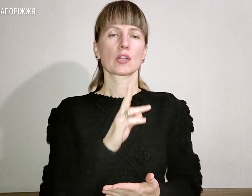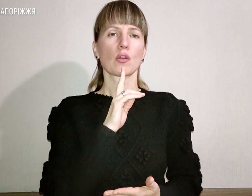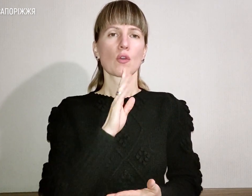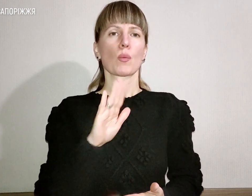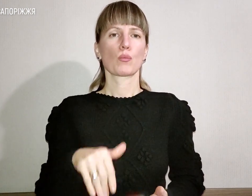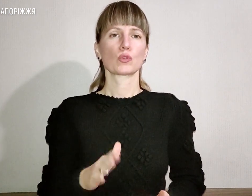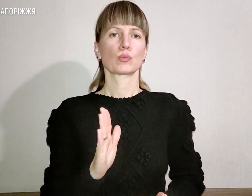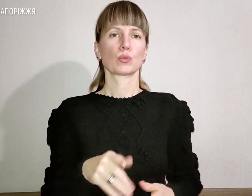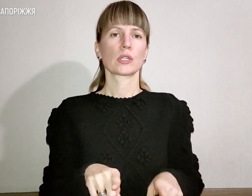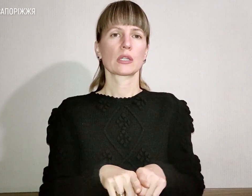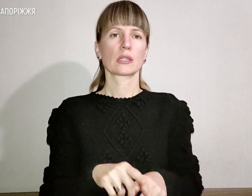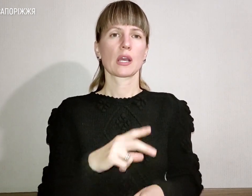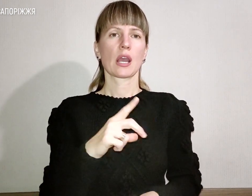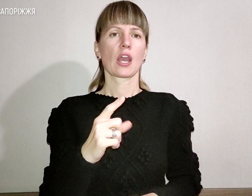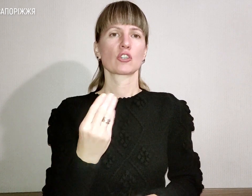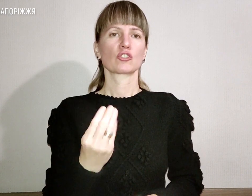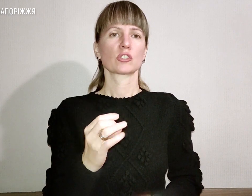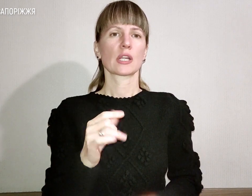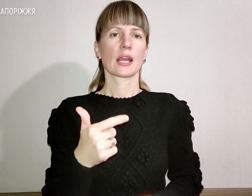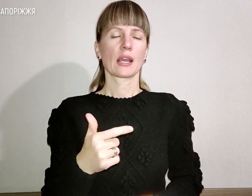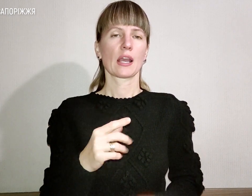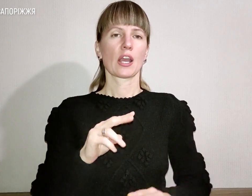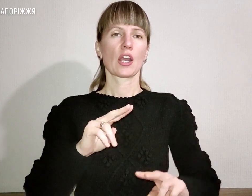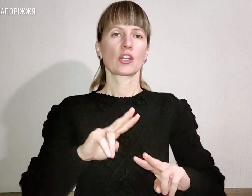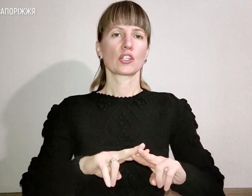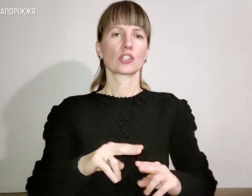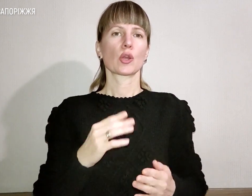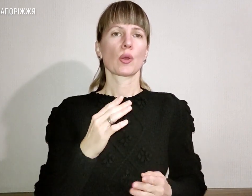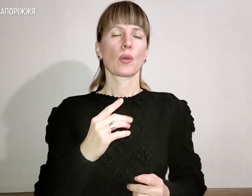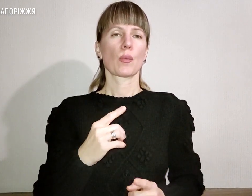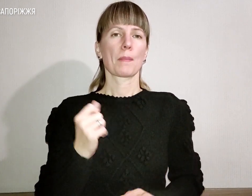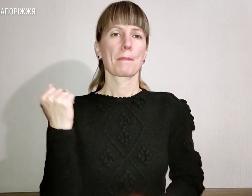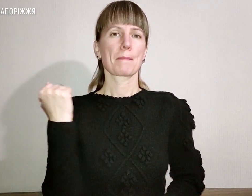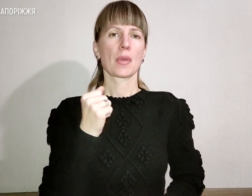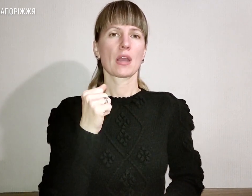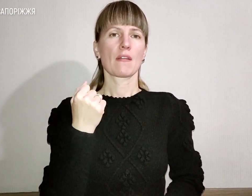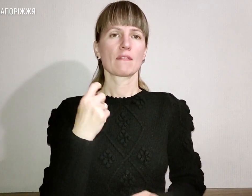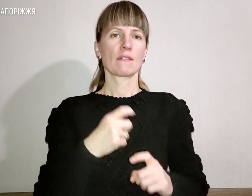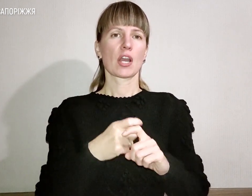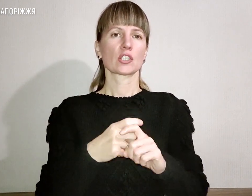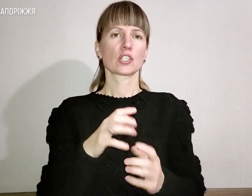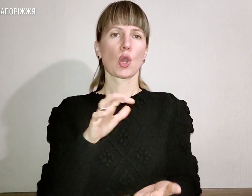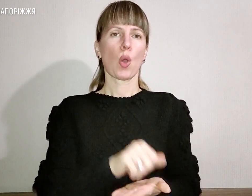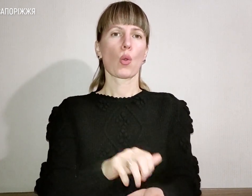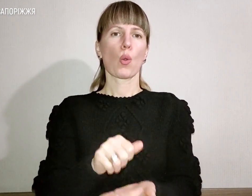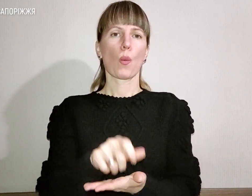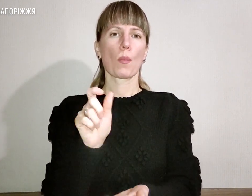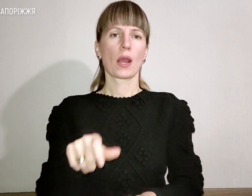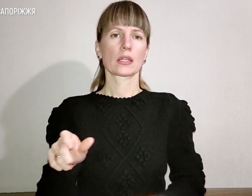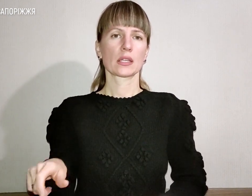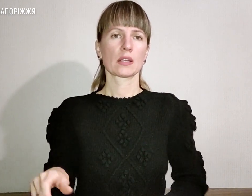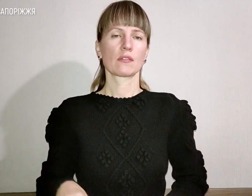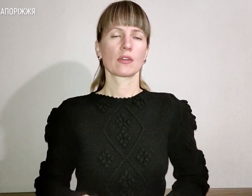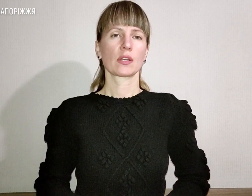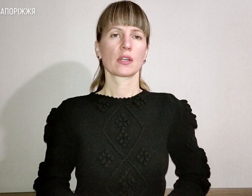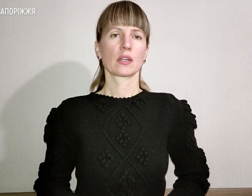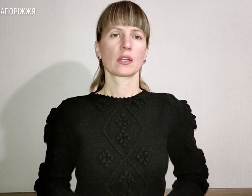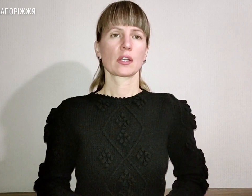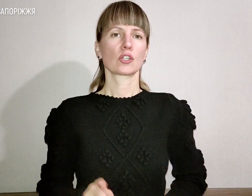так. Хештег – це така решітка, і пишу «Бий російських окупантів». Розумієте? «Бий російських окупантів». Щоб можна було